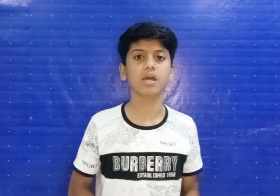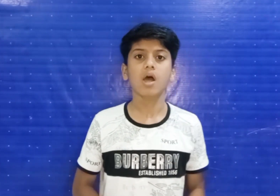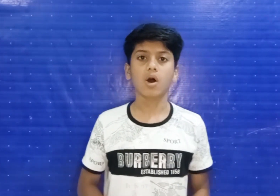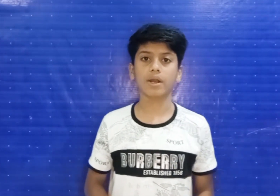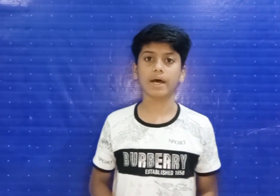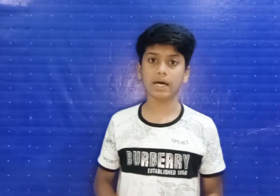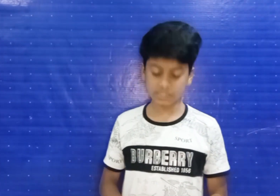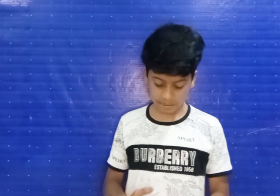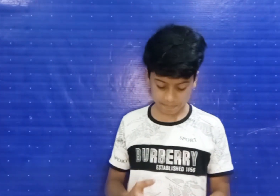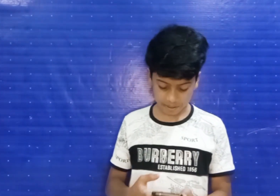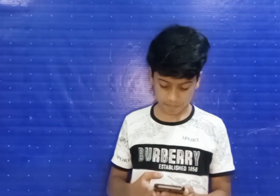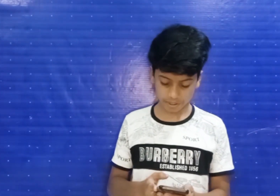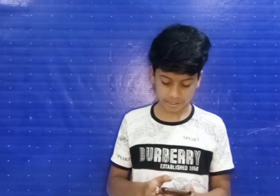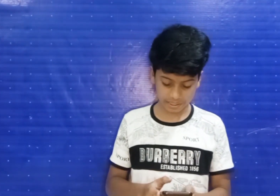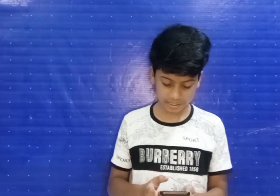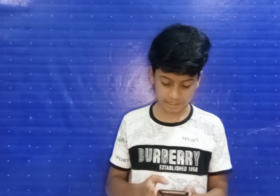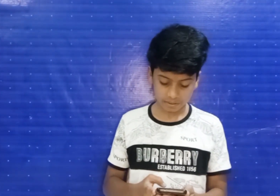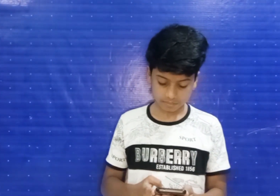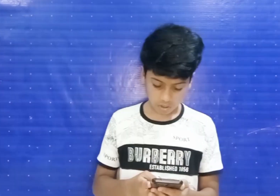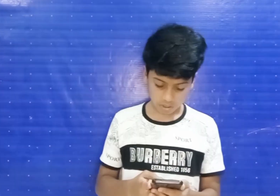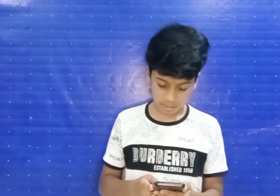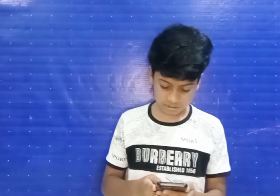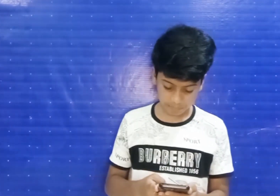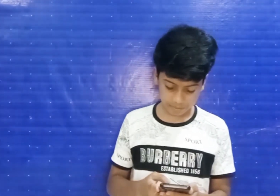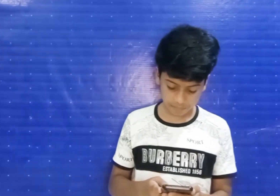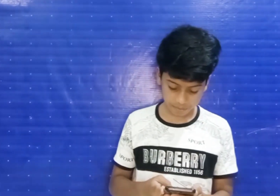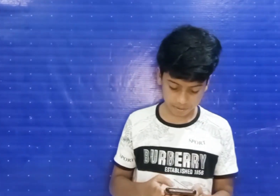चर्च में। और आज का प्रेयर पॉइंट है